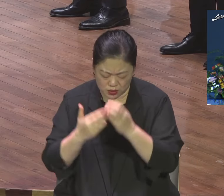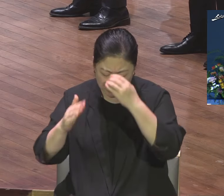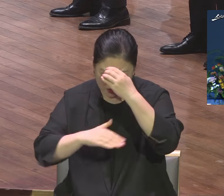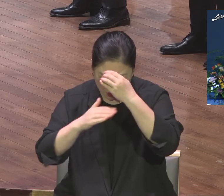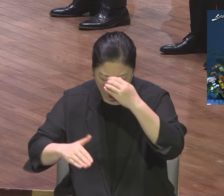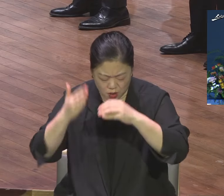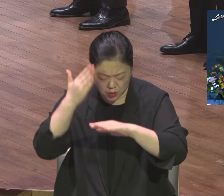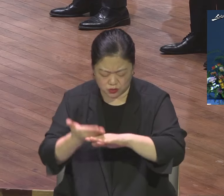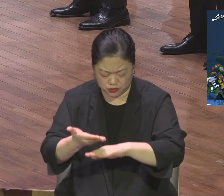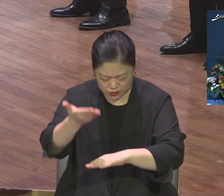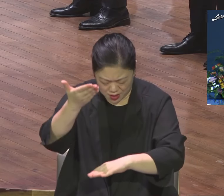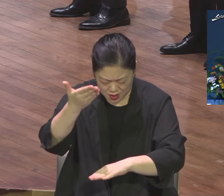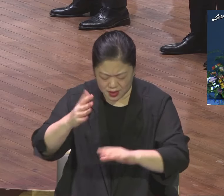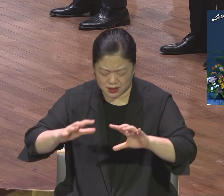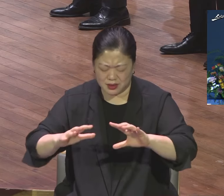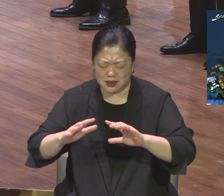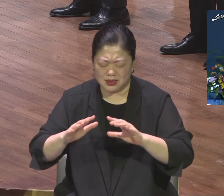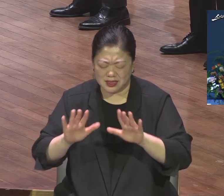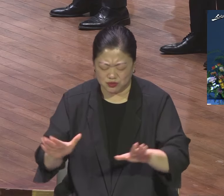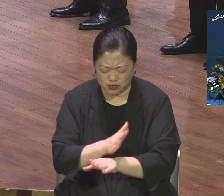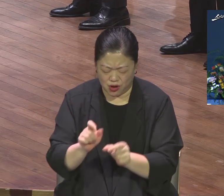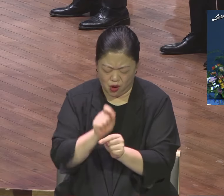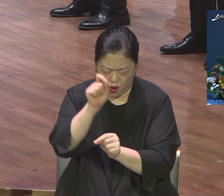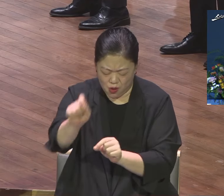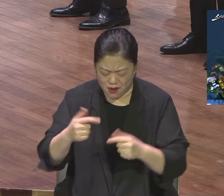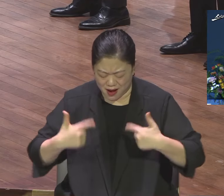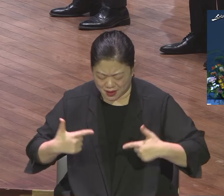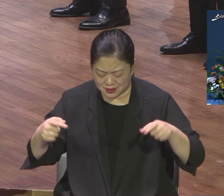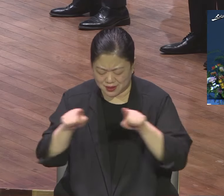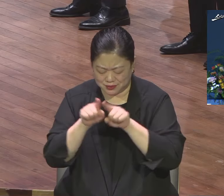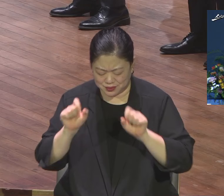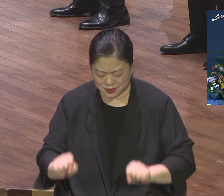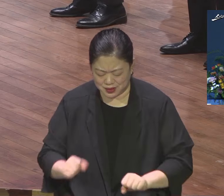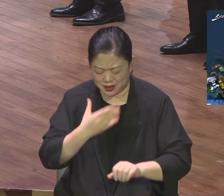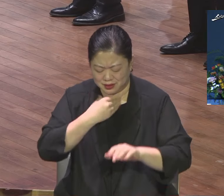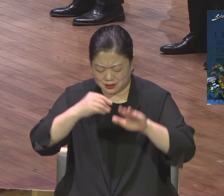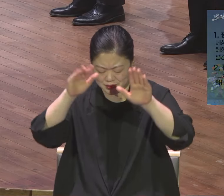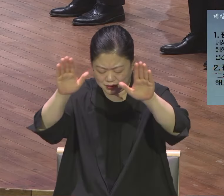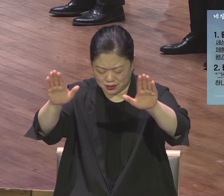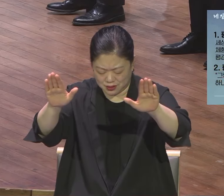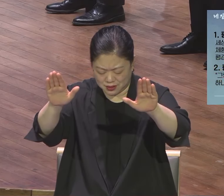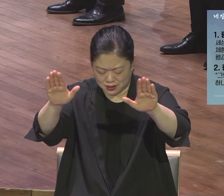선교 현장 위에 지금부터 영원토록 함께 있을지어다. 아멘.